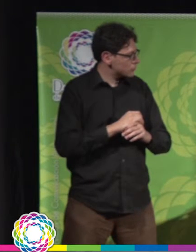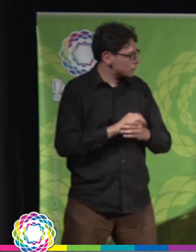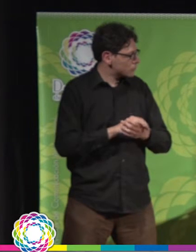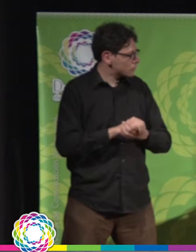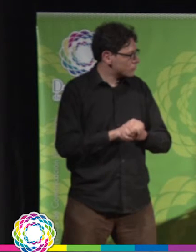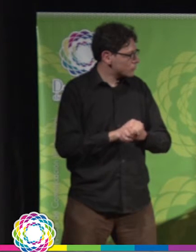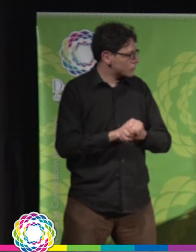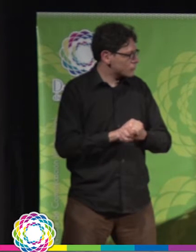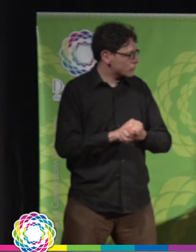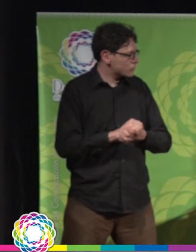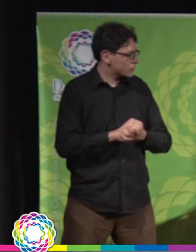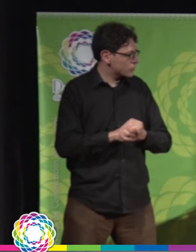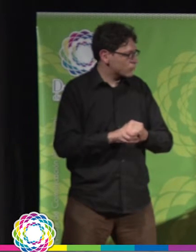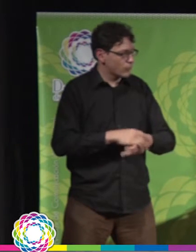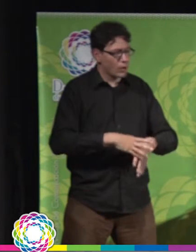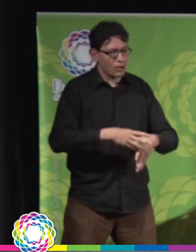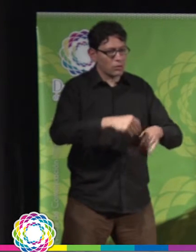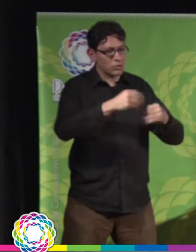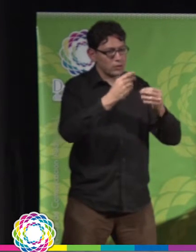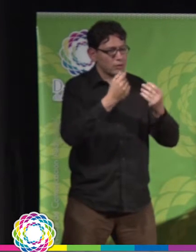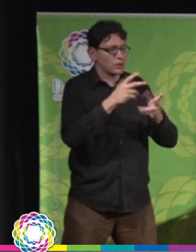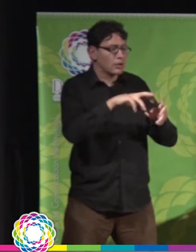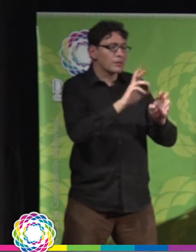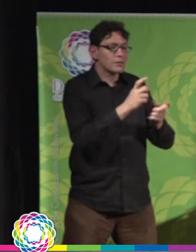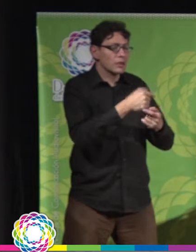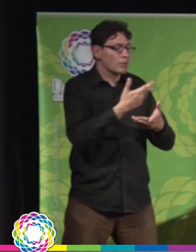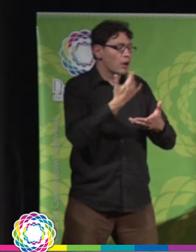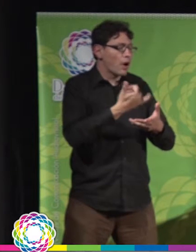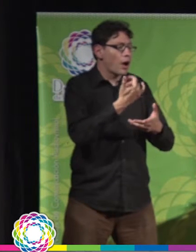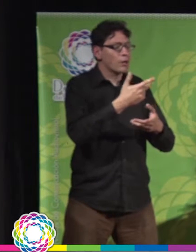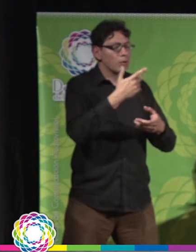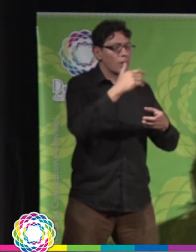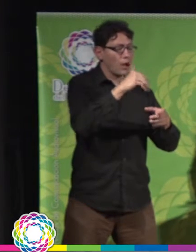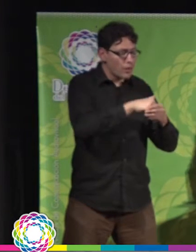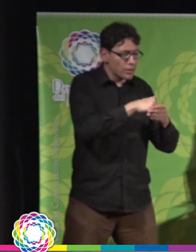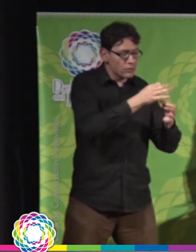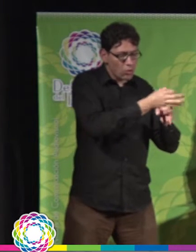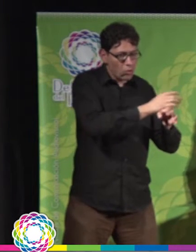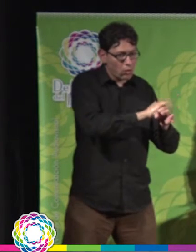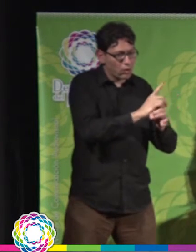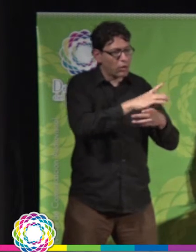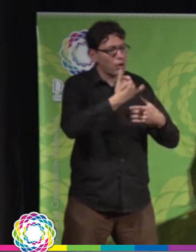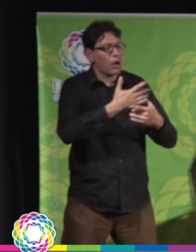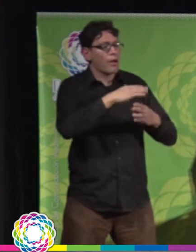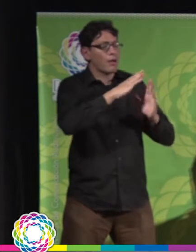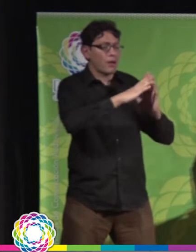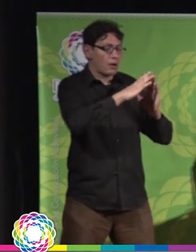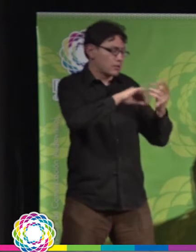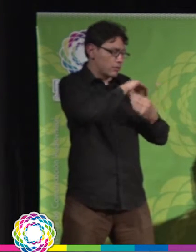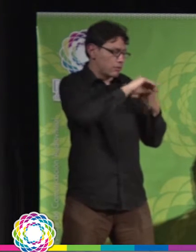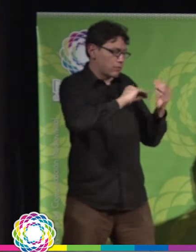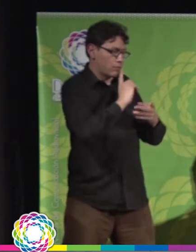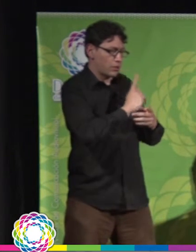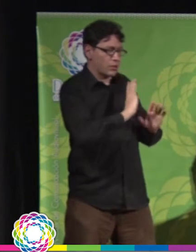en muchos de los casos en realidad responden a situaciones intrafamiliares, pero que esto no es desarmado luego por los medios. Entonces aparece